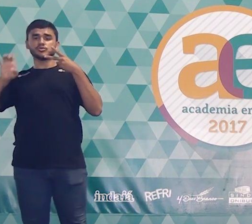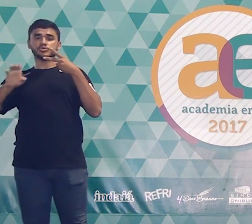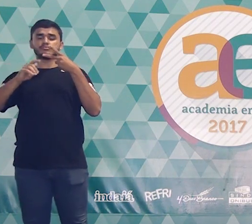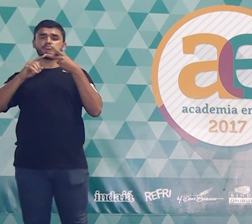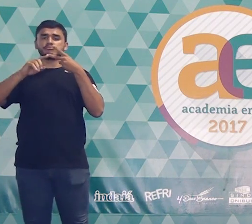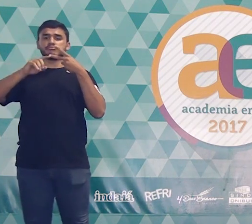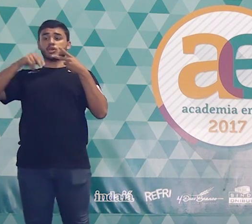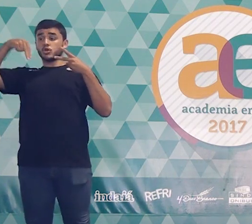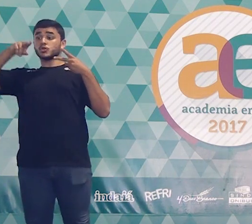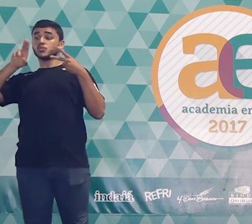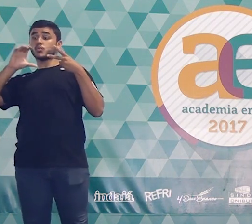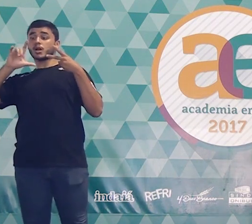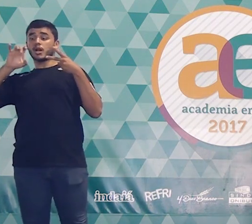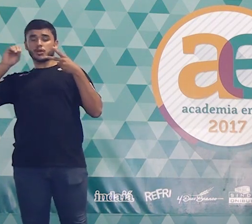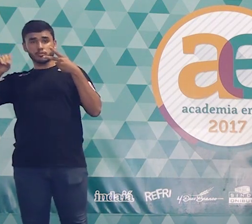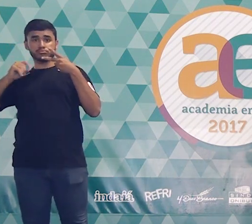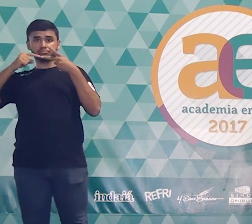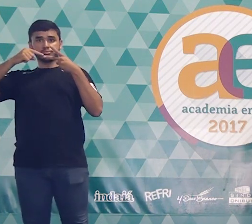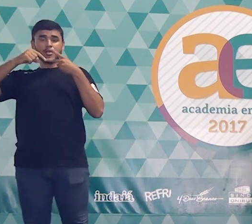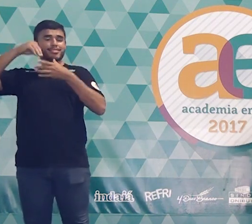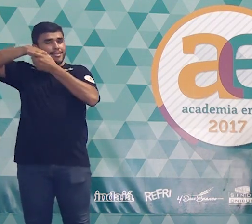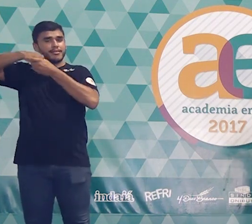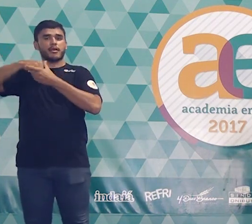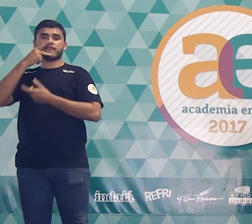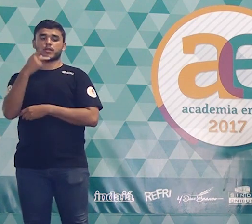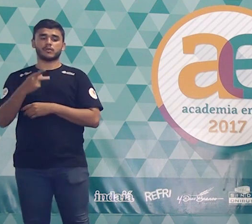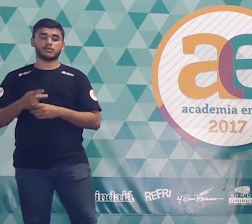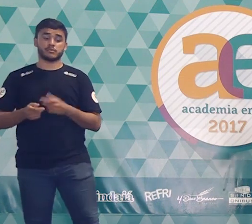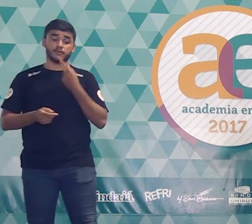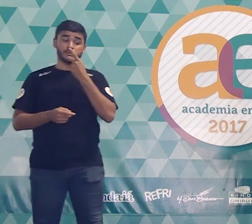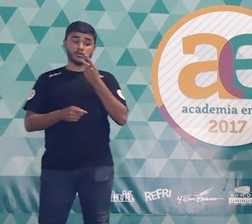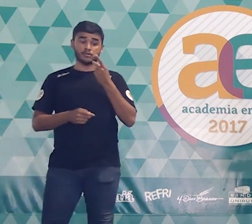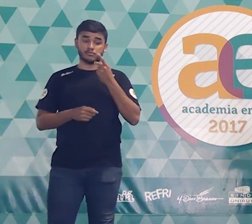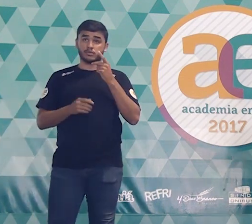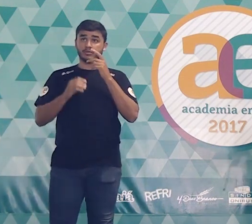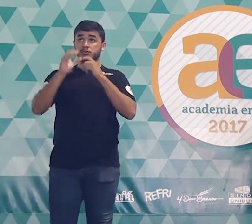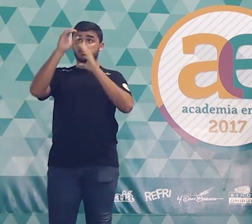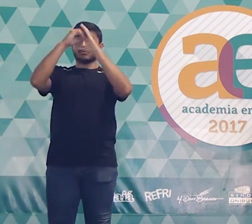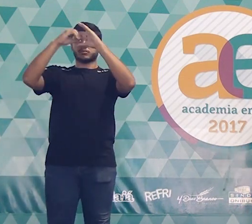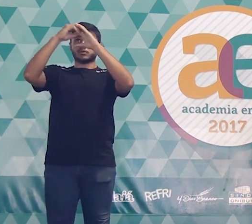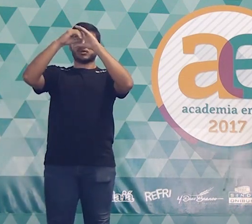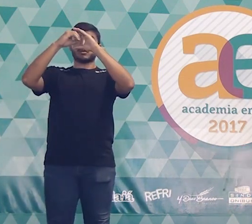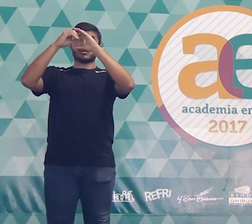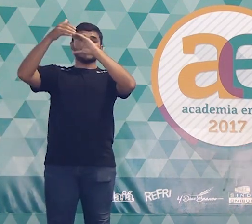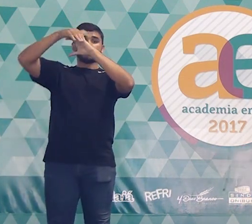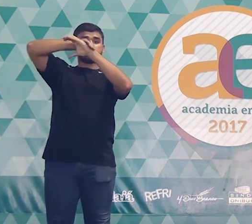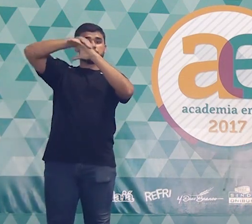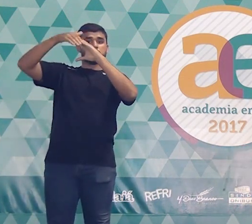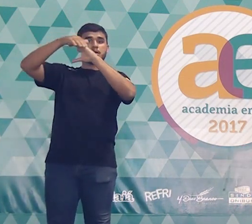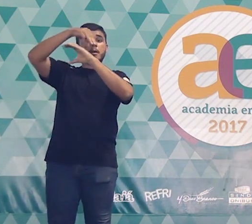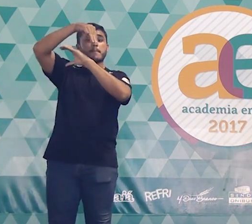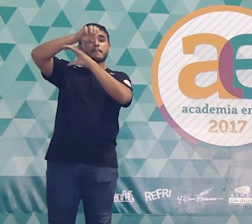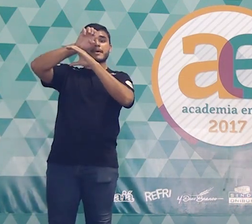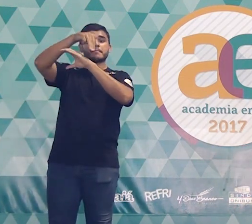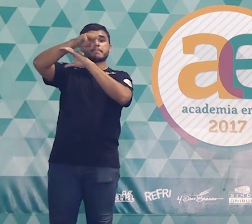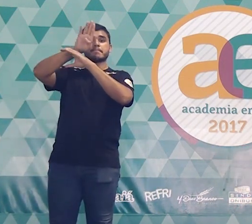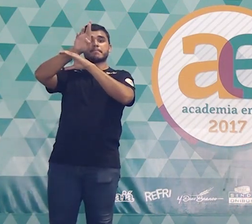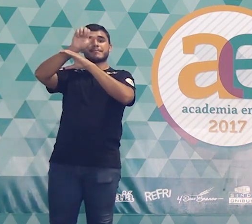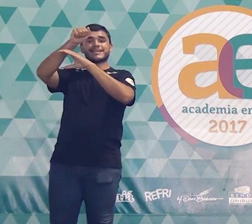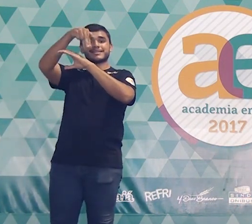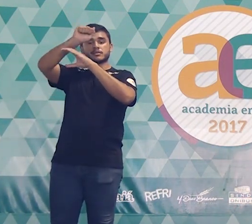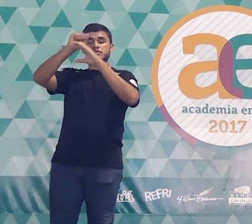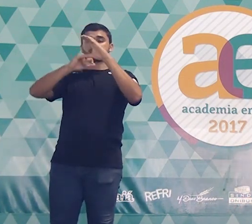ver que a célula tem 2 componentes fundamentais, membrana e citoplasma. Quanto às estruturas, gente, existem